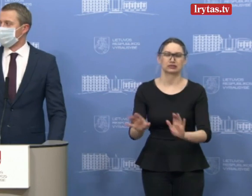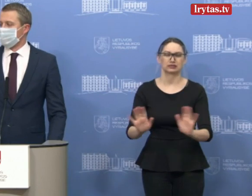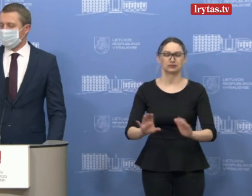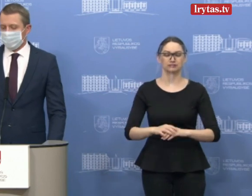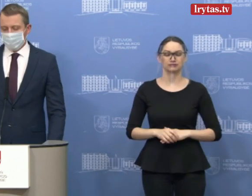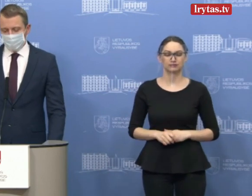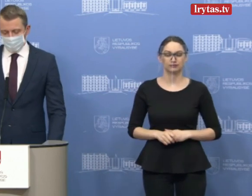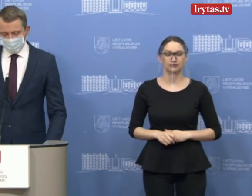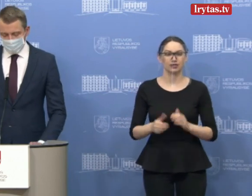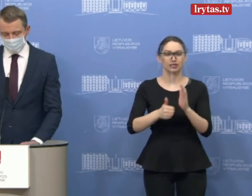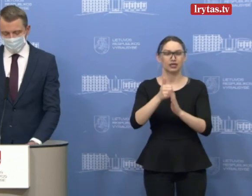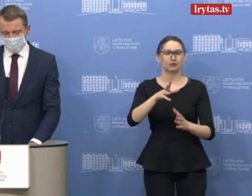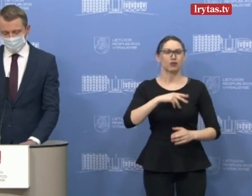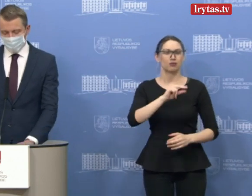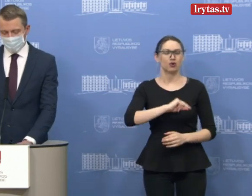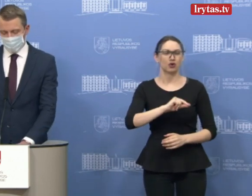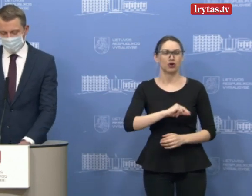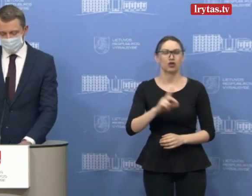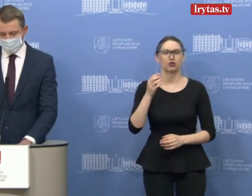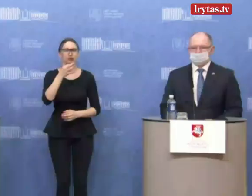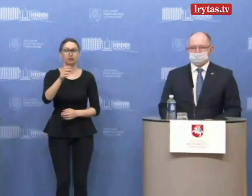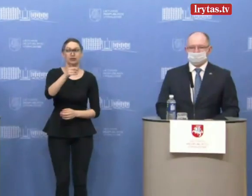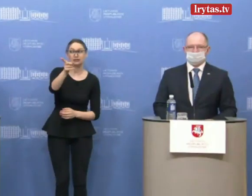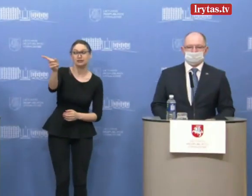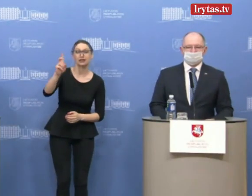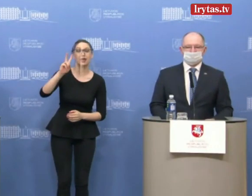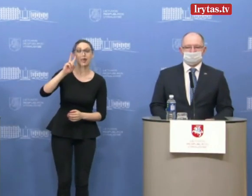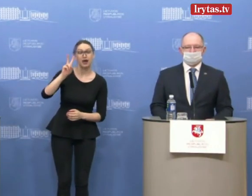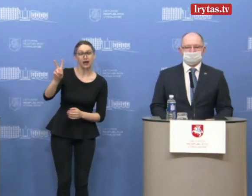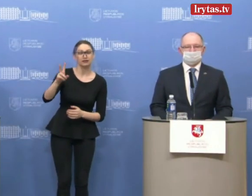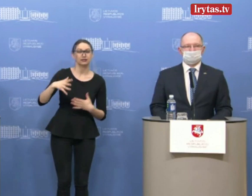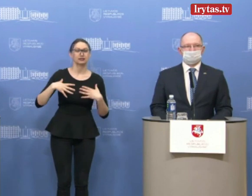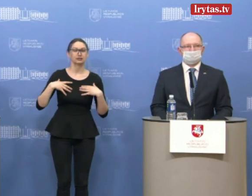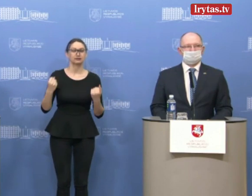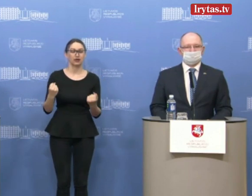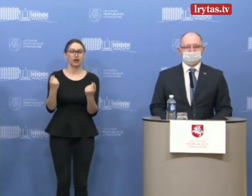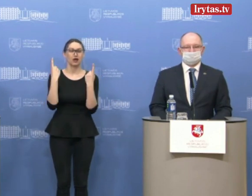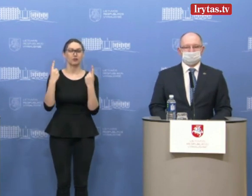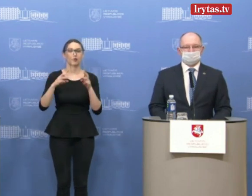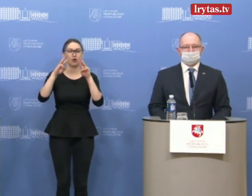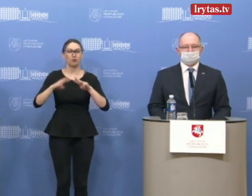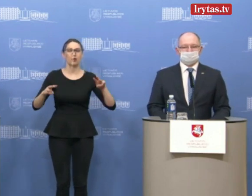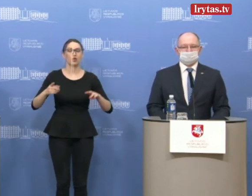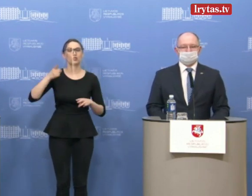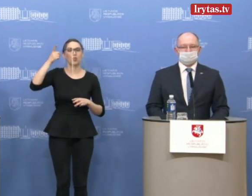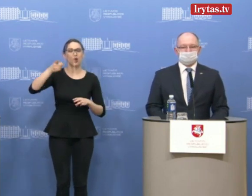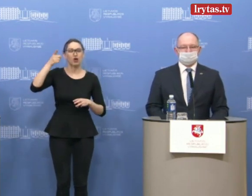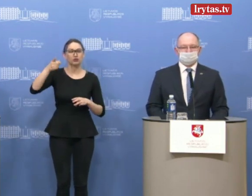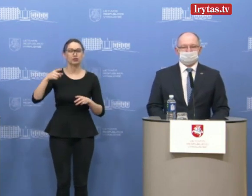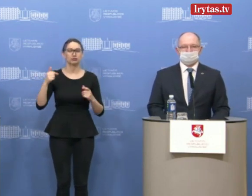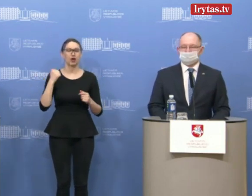Gerbimi kolegos, primenu, kad 14 valandas Sveikatos apsaugos ministerijos pradicinė nuotolinė konferencija